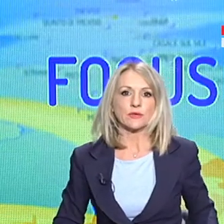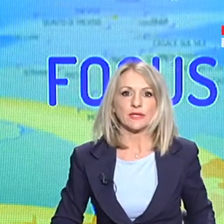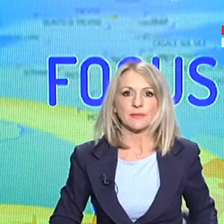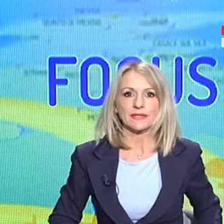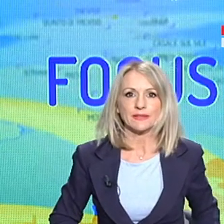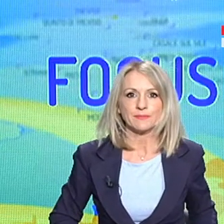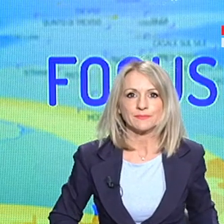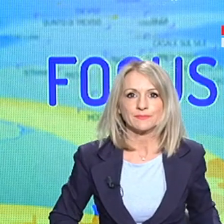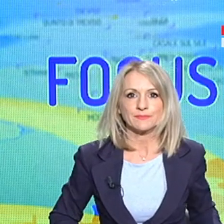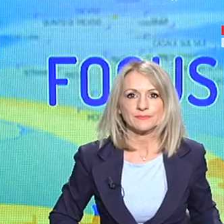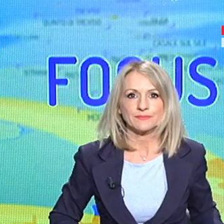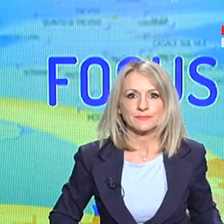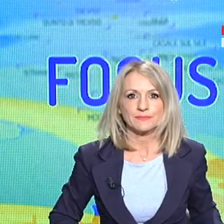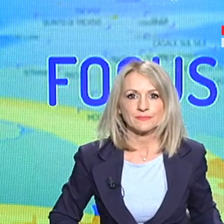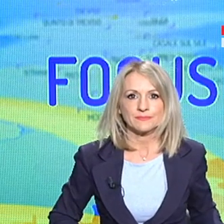ripresa regolarmente.